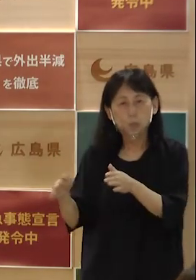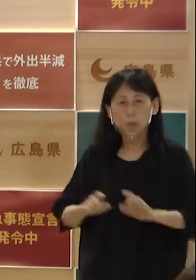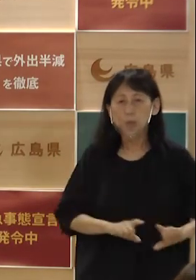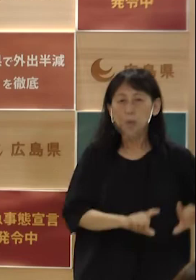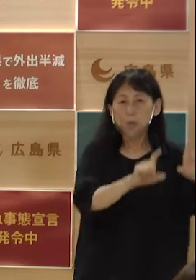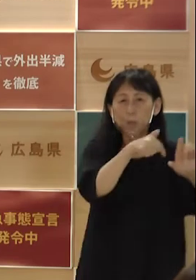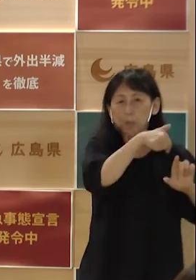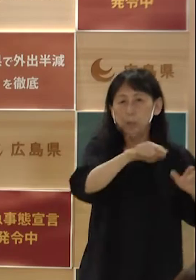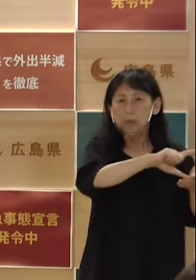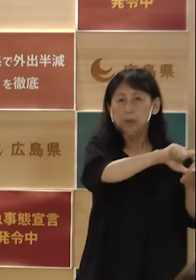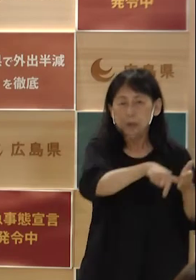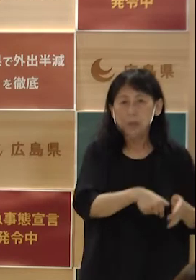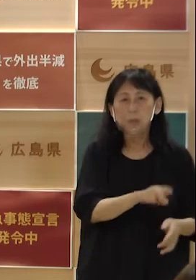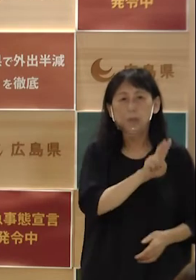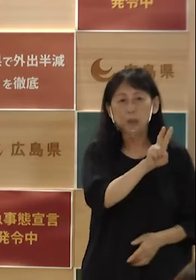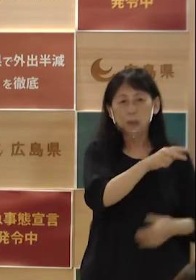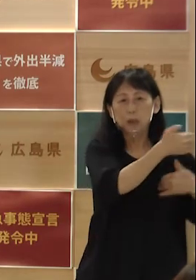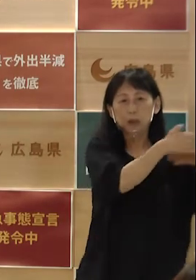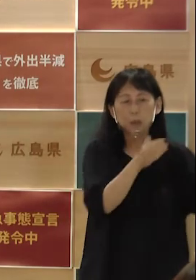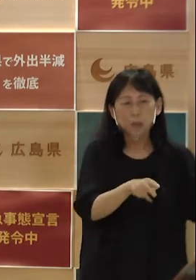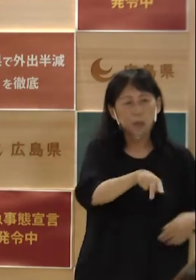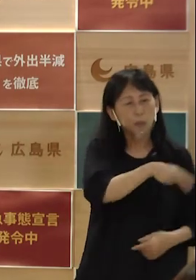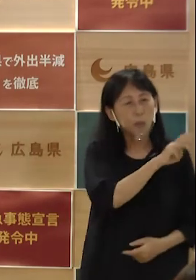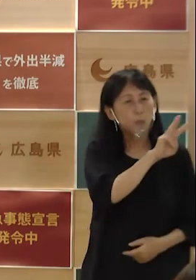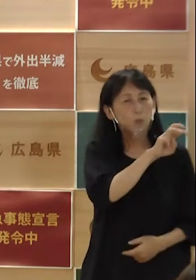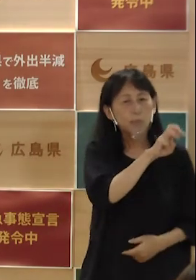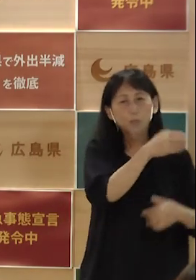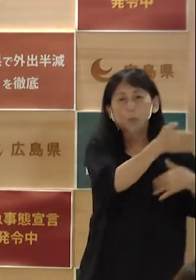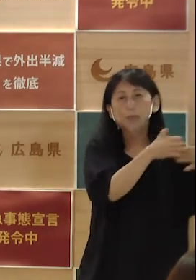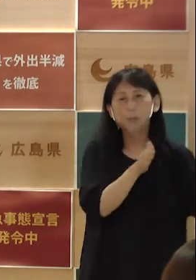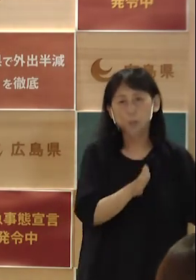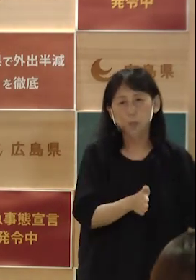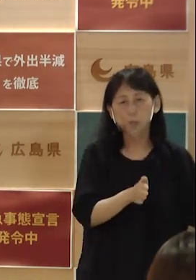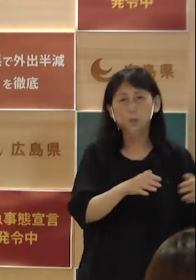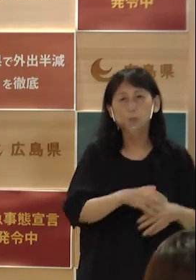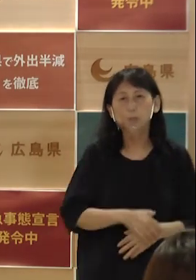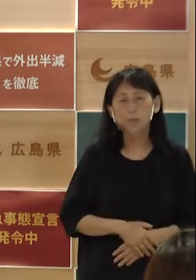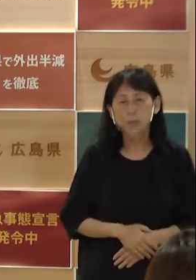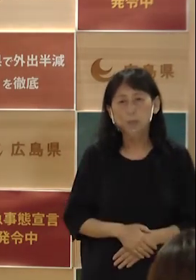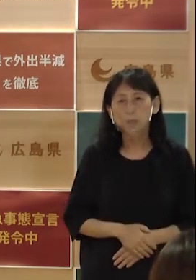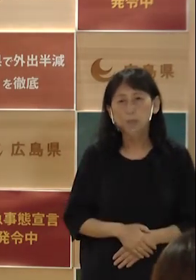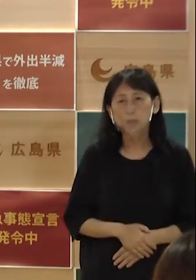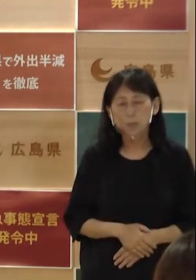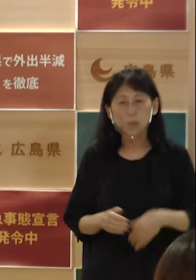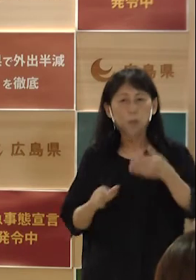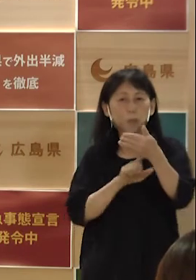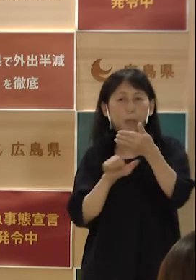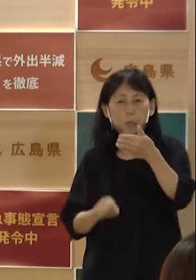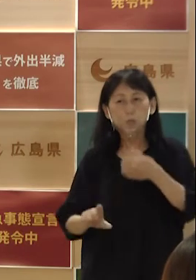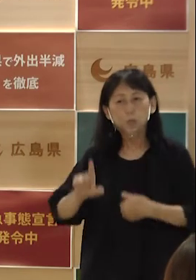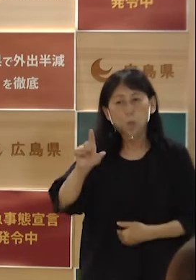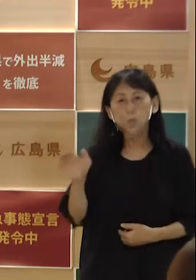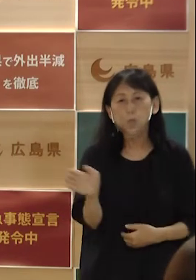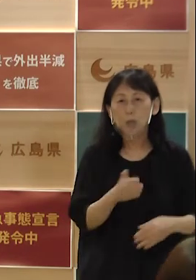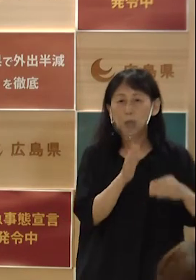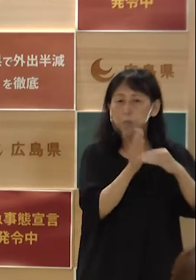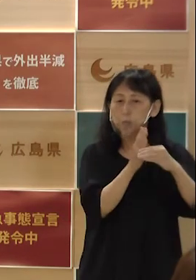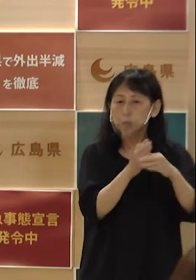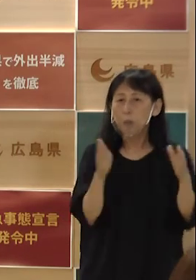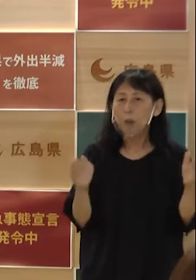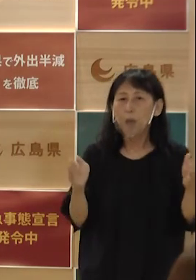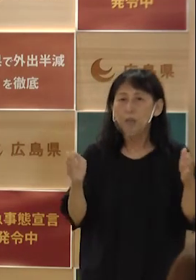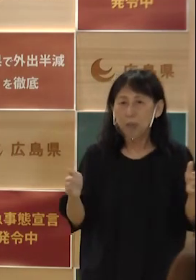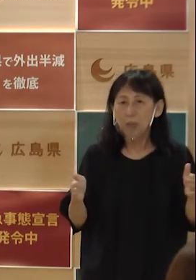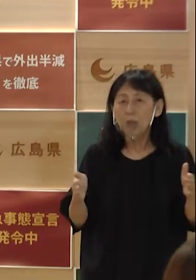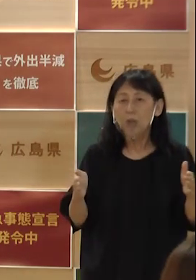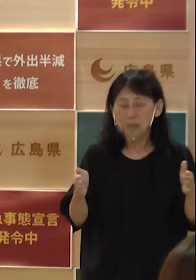東部地域では密集施設、これは約30室以外になります。で、これが9月上旬 から中旬に稼働できる